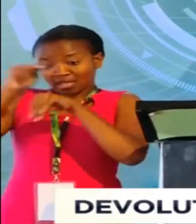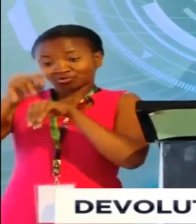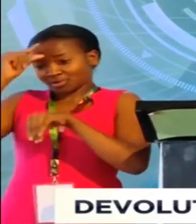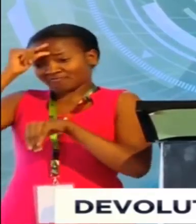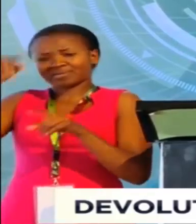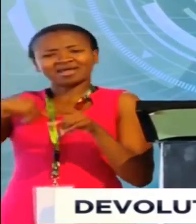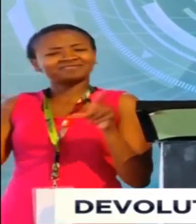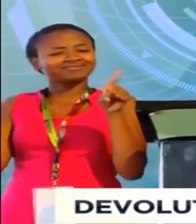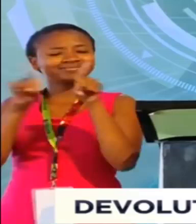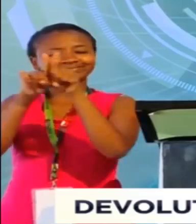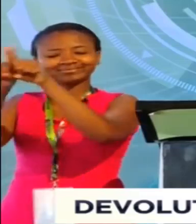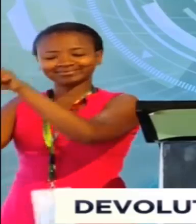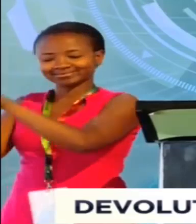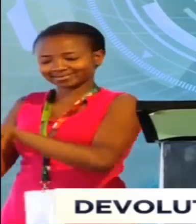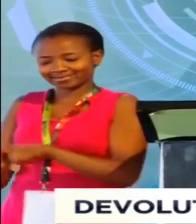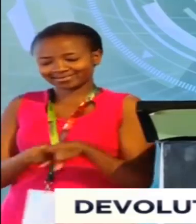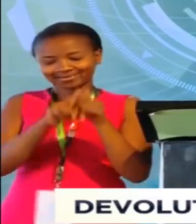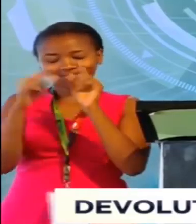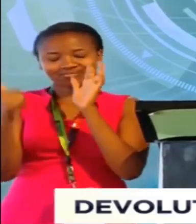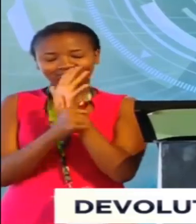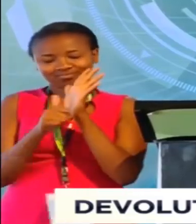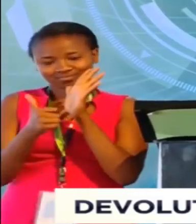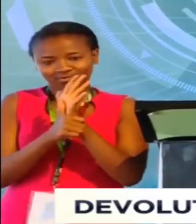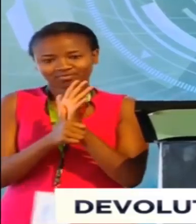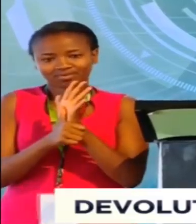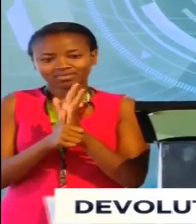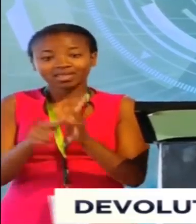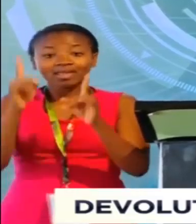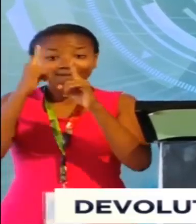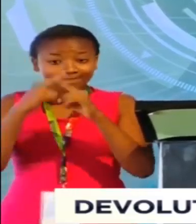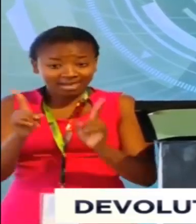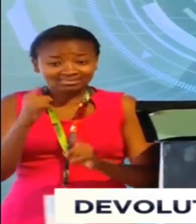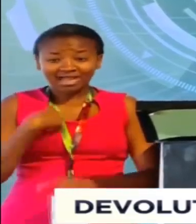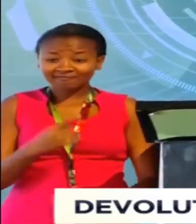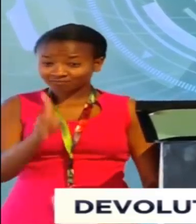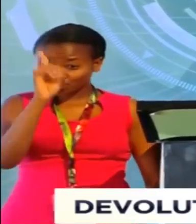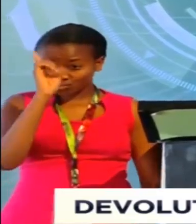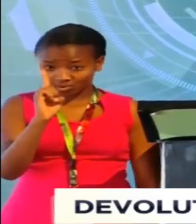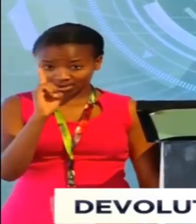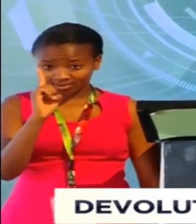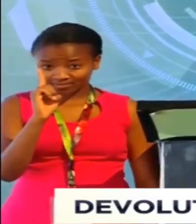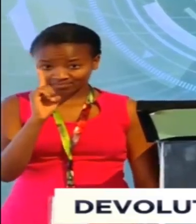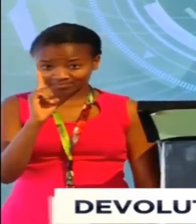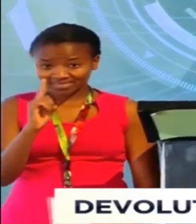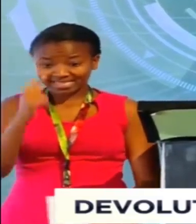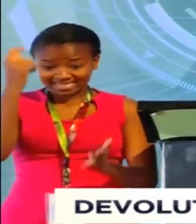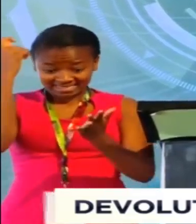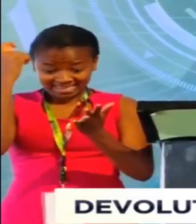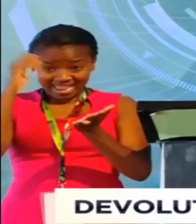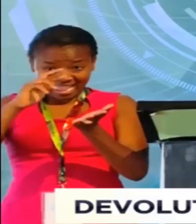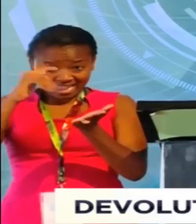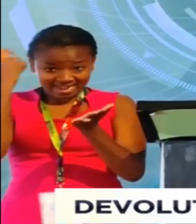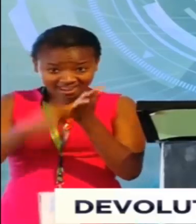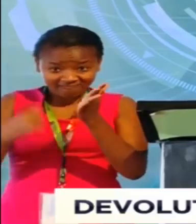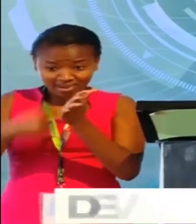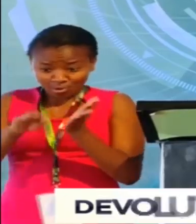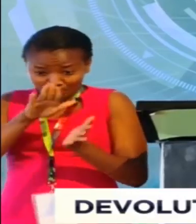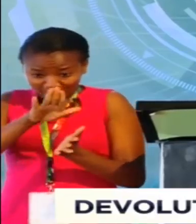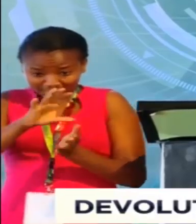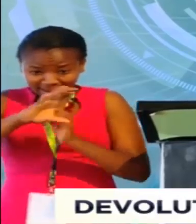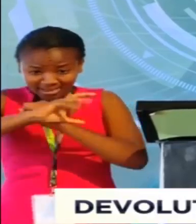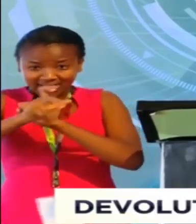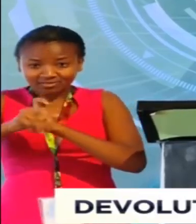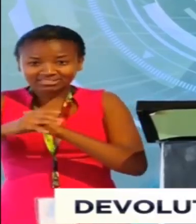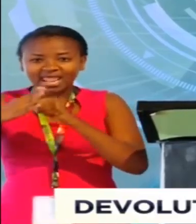we also have the same problem. Ha? Lakini kuna moja, revenue yake county ya revenue